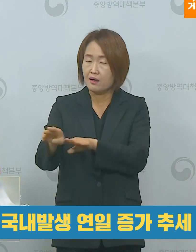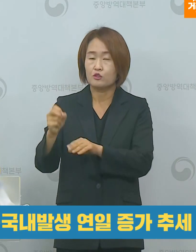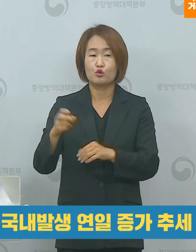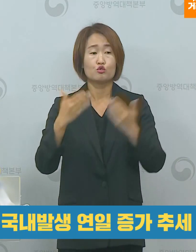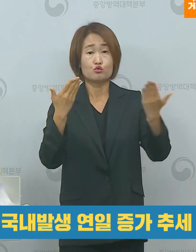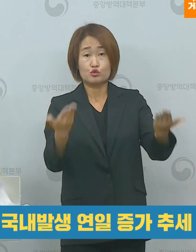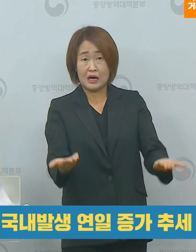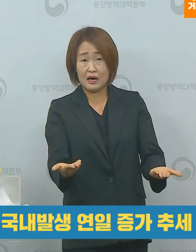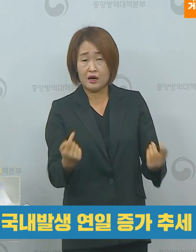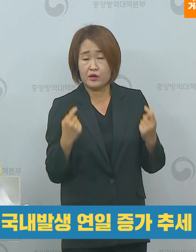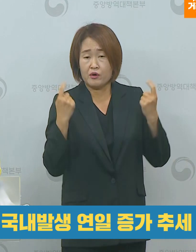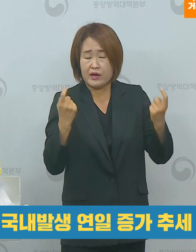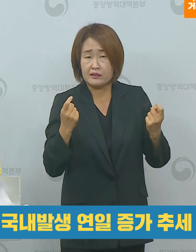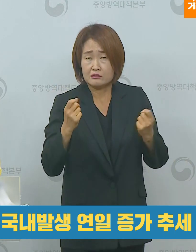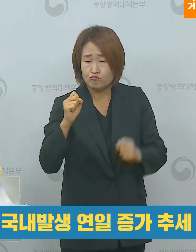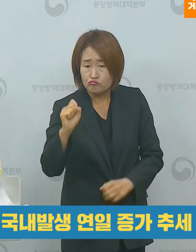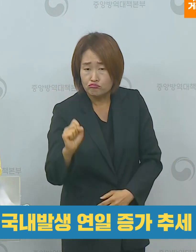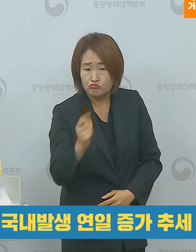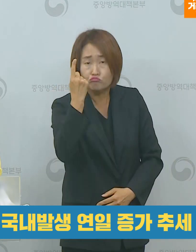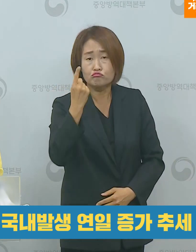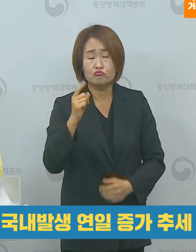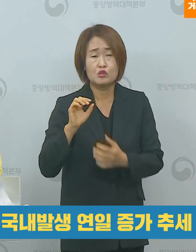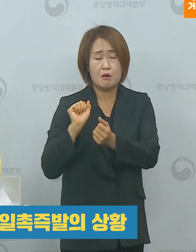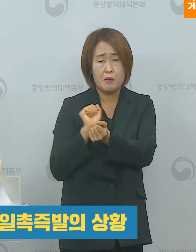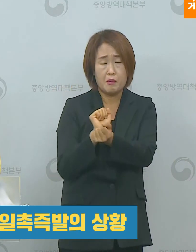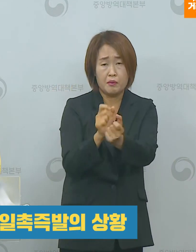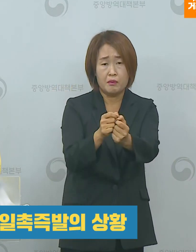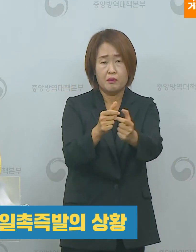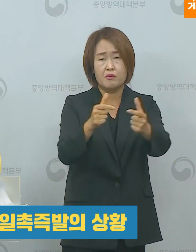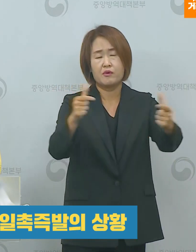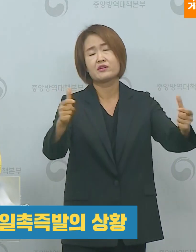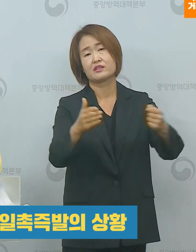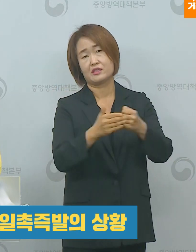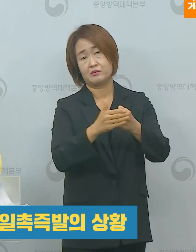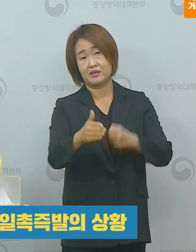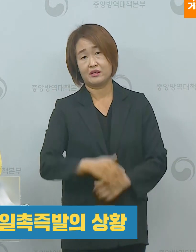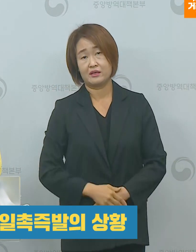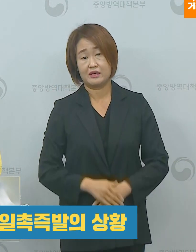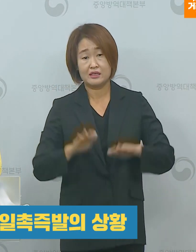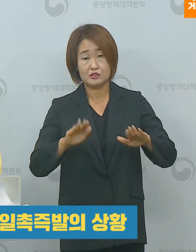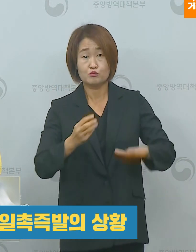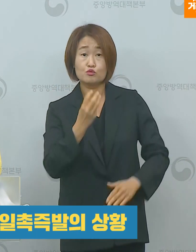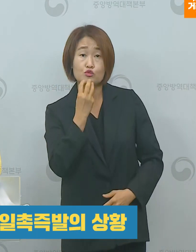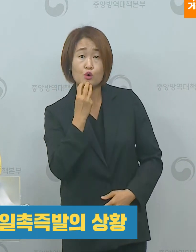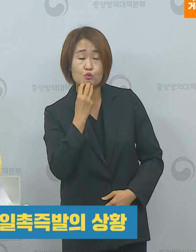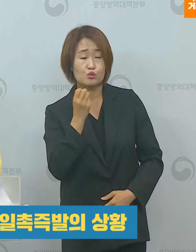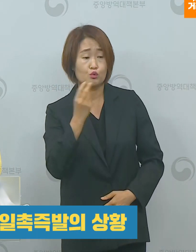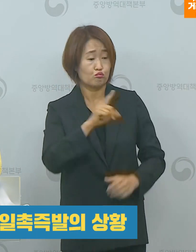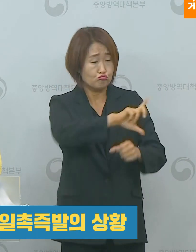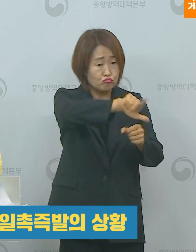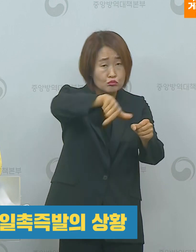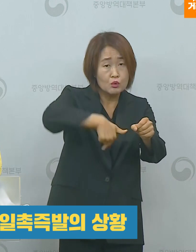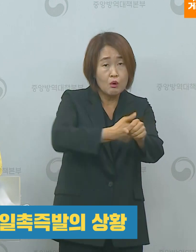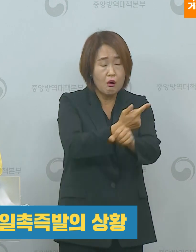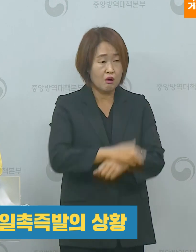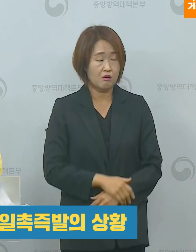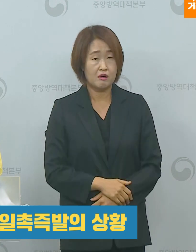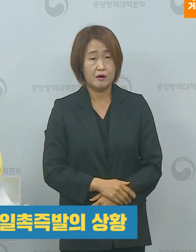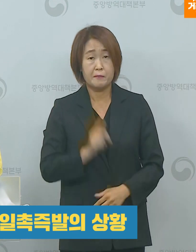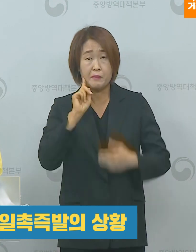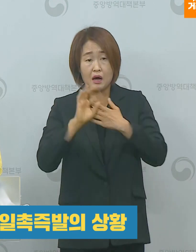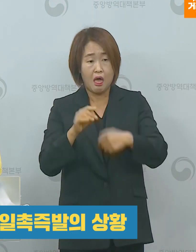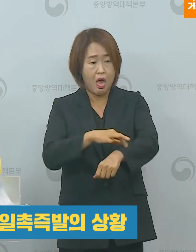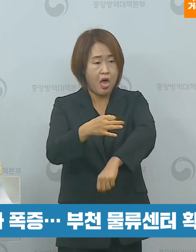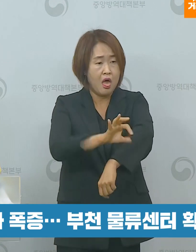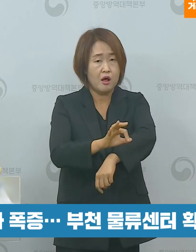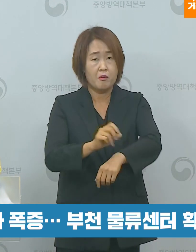코로나19의 국내 발생이 연일 증가 추세입니다. 특별히 서울을 비롯한 수도권은 일촉즉발의